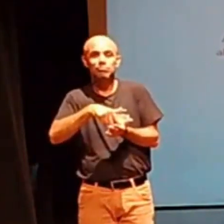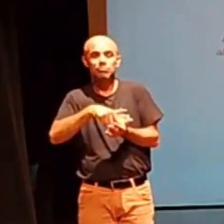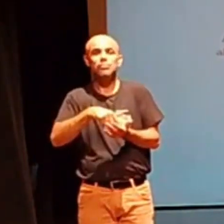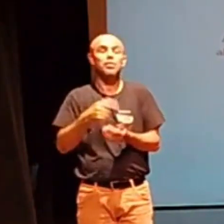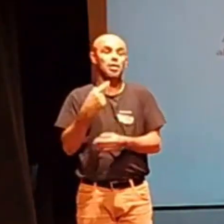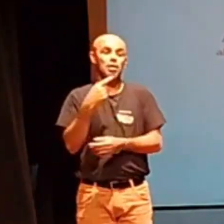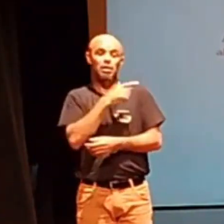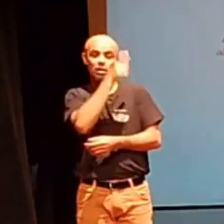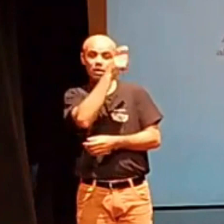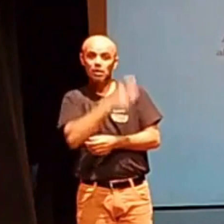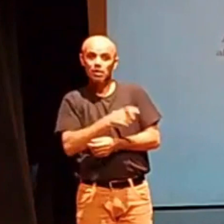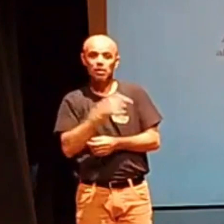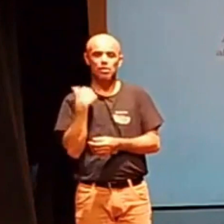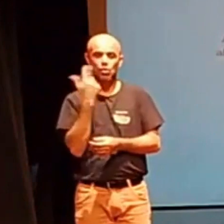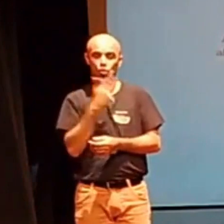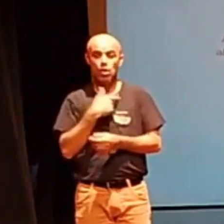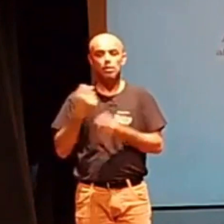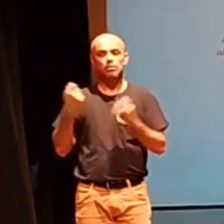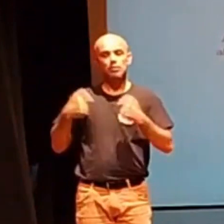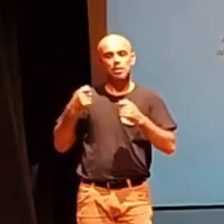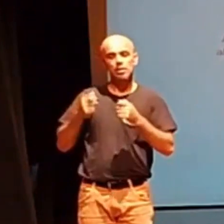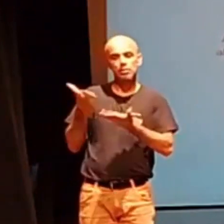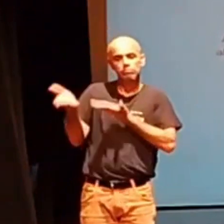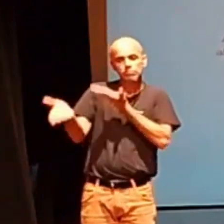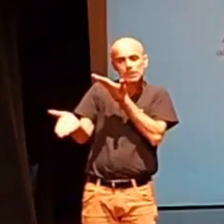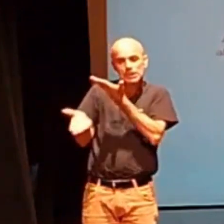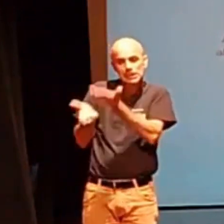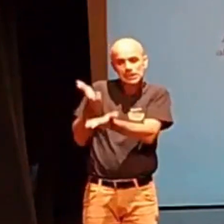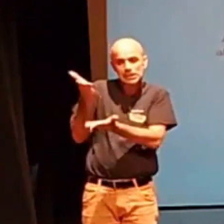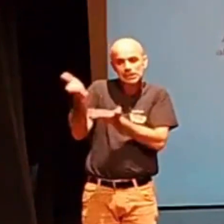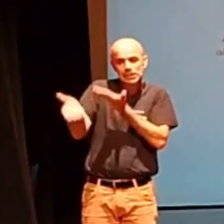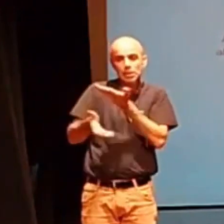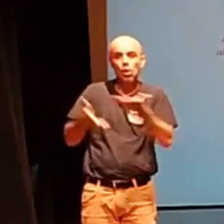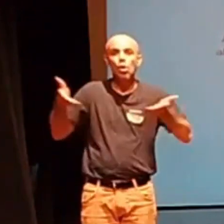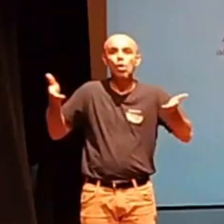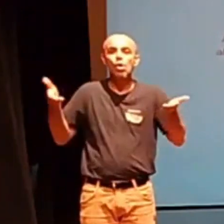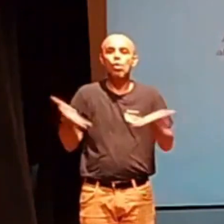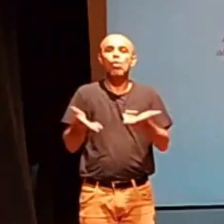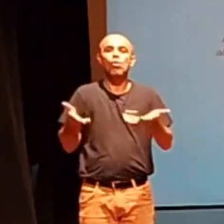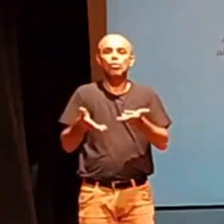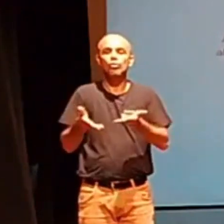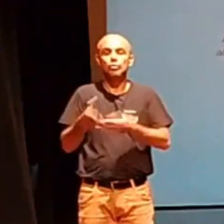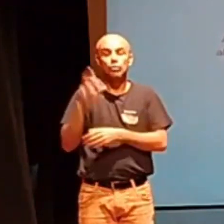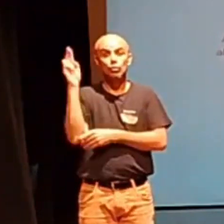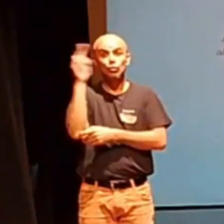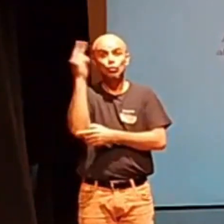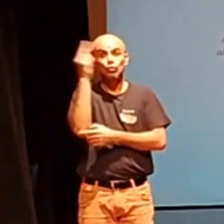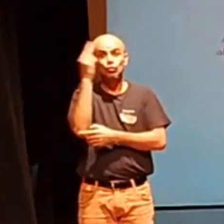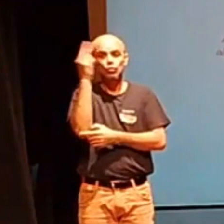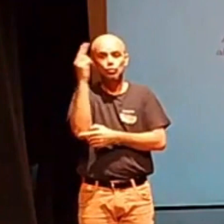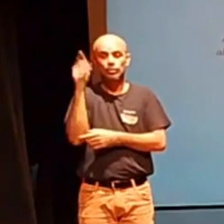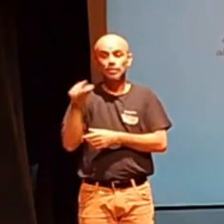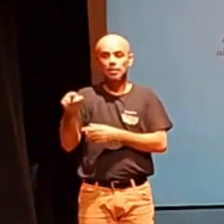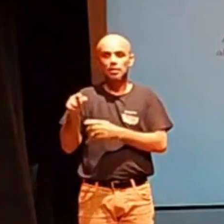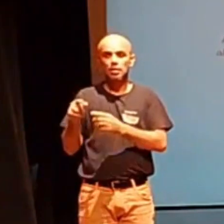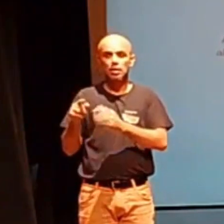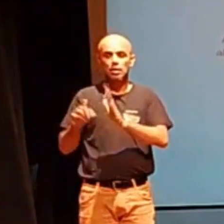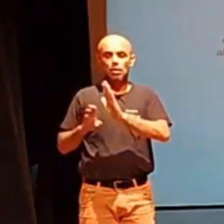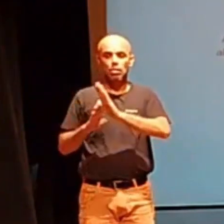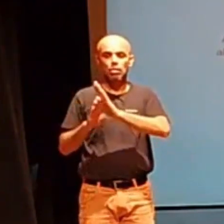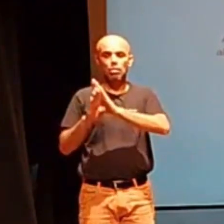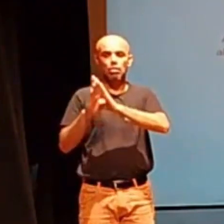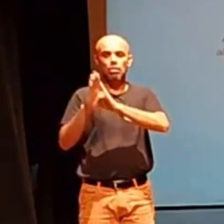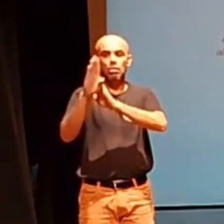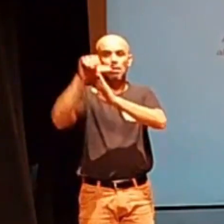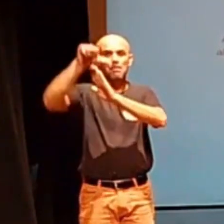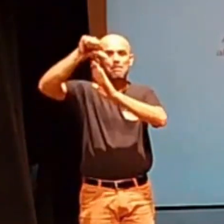o cara que a gente precisa tratar ele hoje. para ele não evoluir para